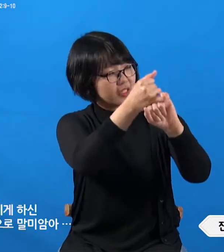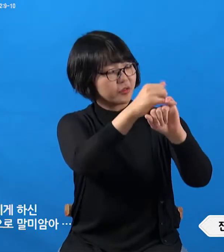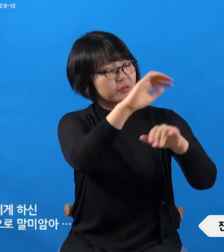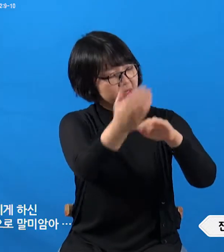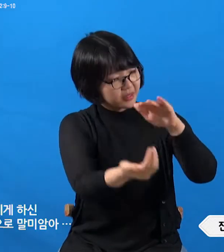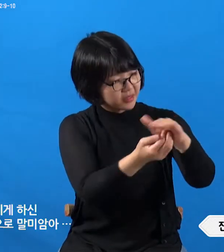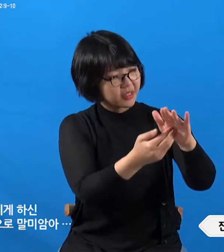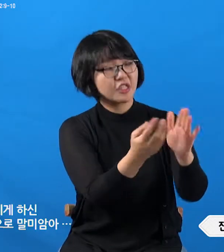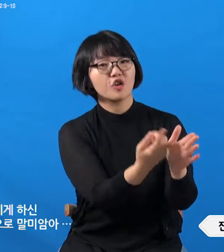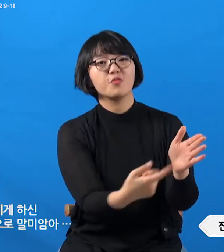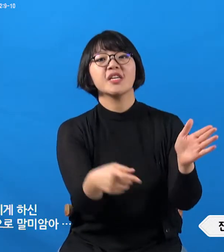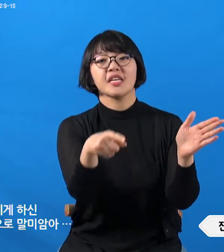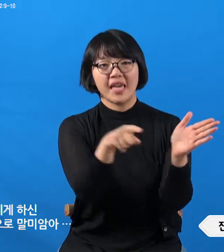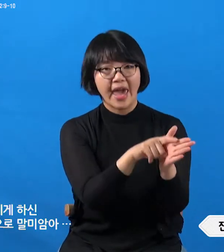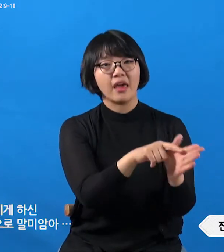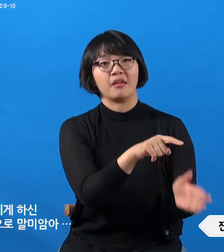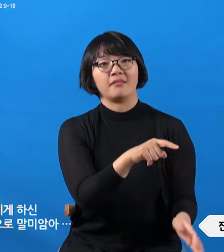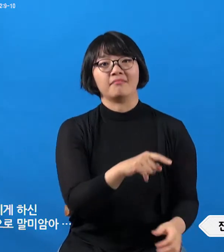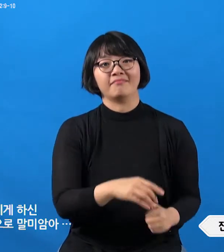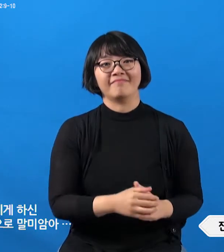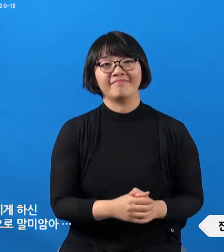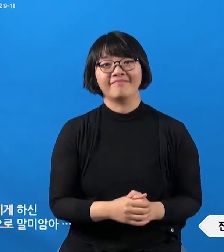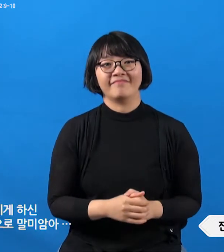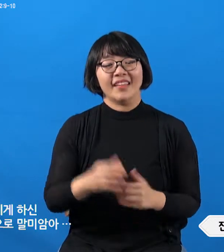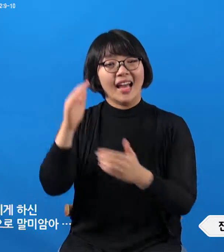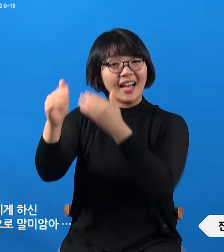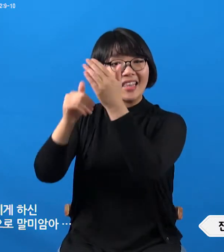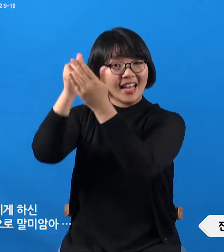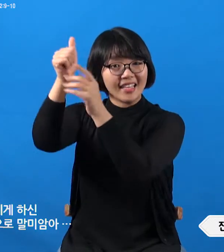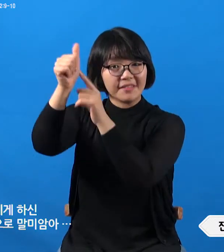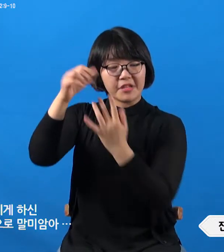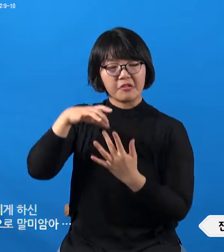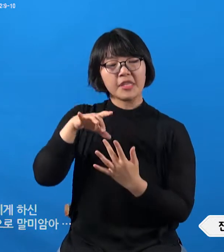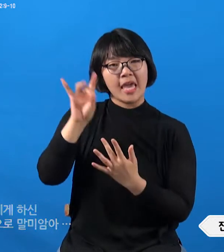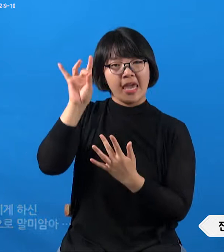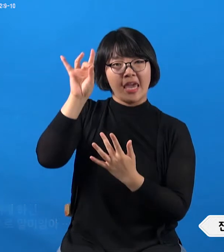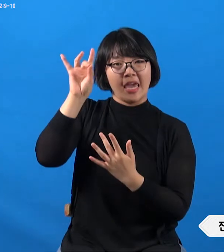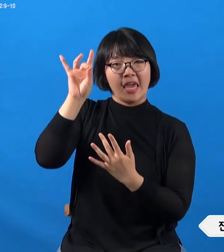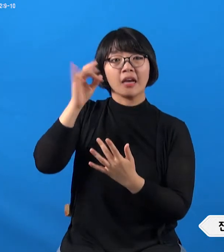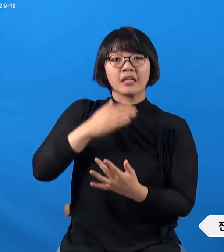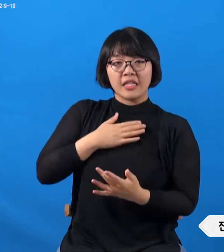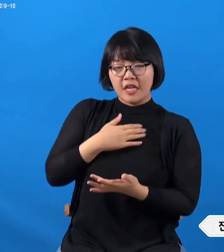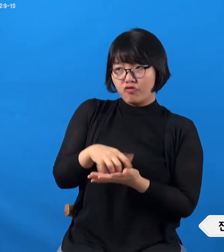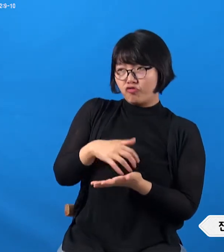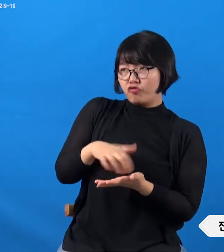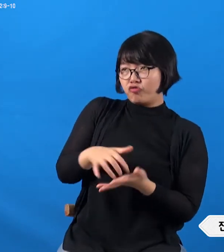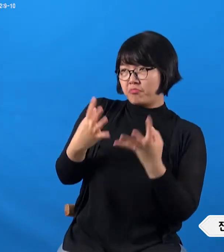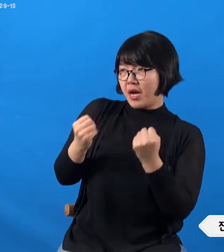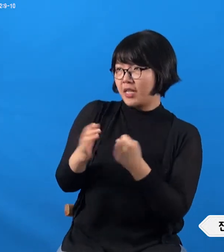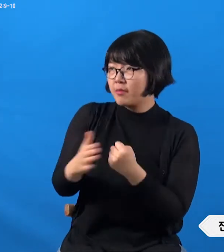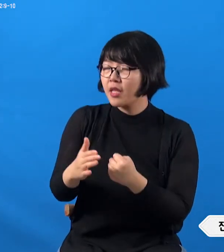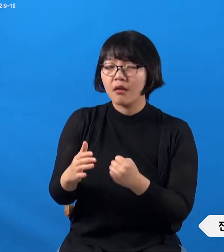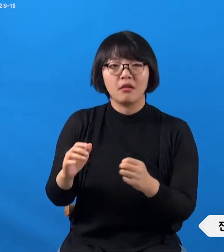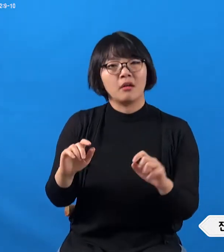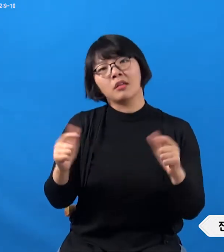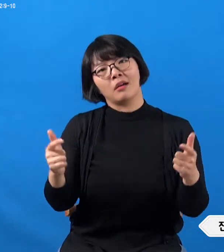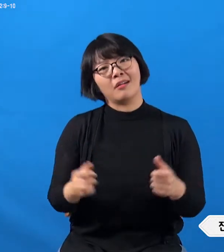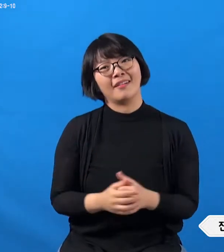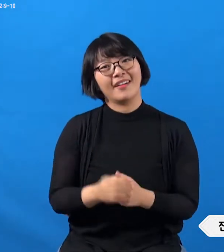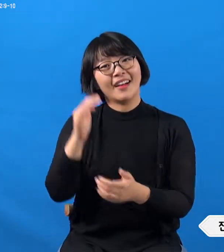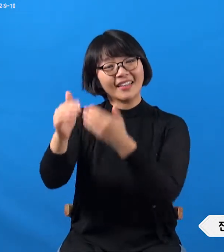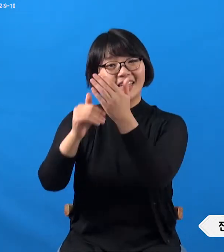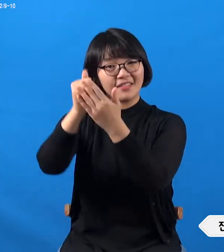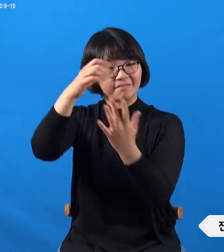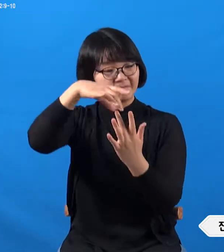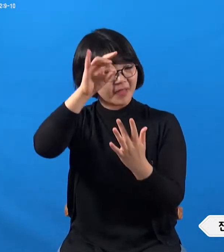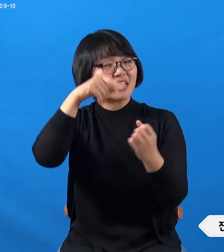지키려 하심으로 말미암아. 하나님의 선택, 우리의 수요가 아니라고 말씀합니다. 하나님의